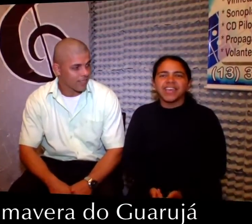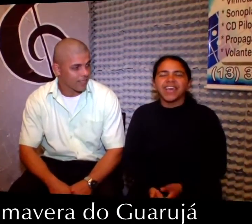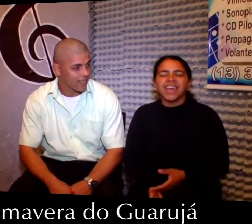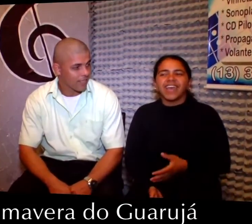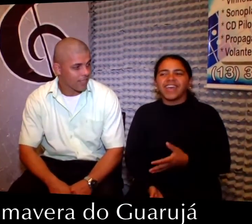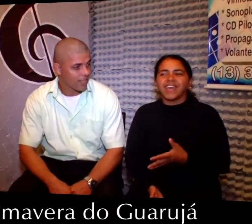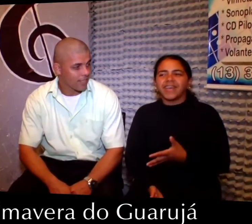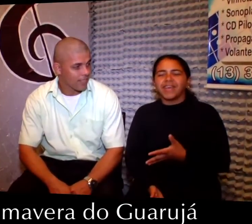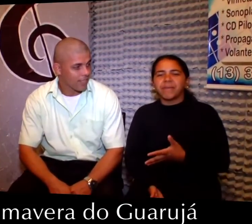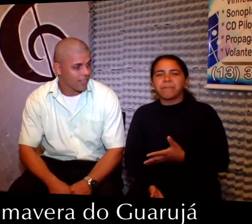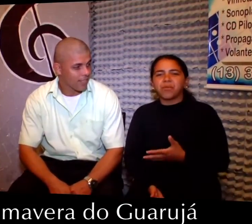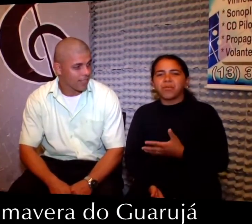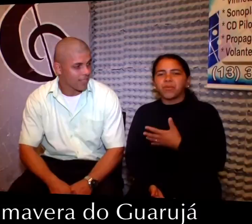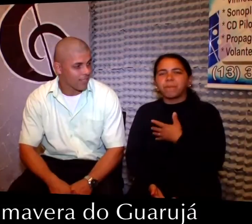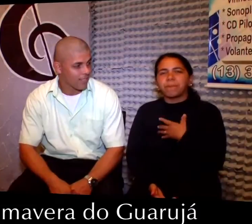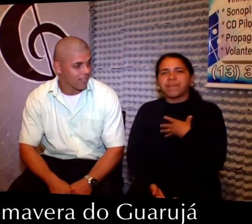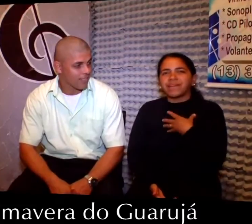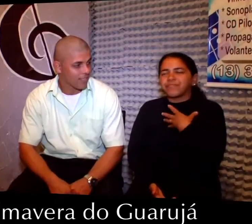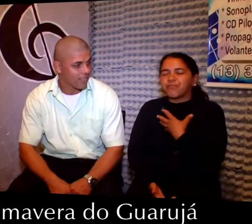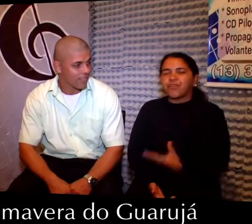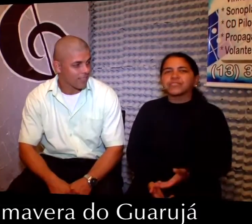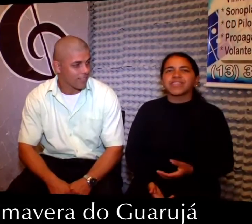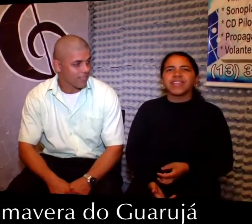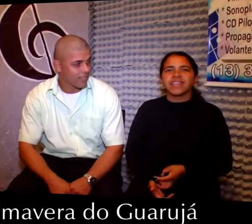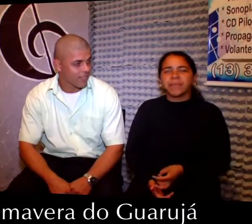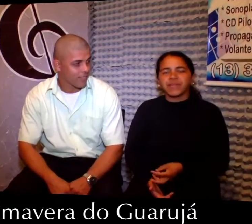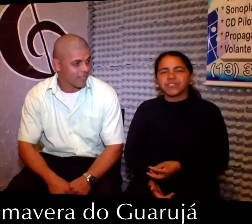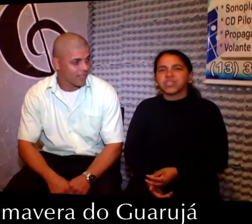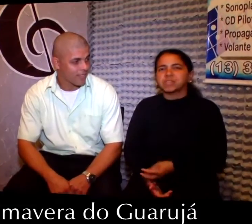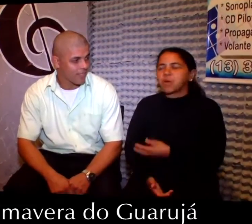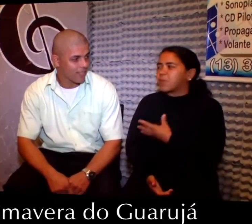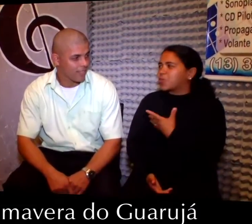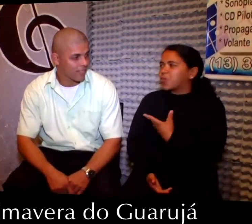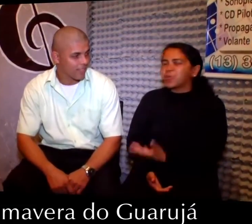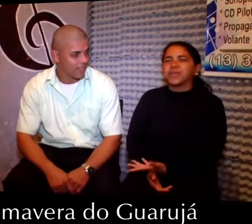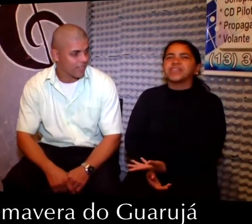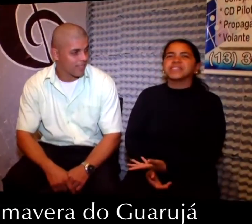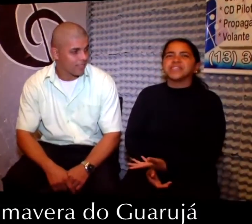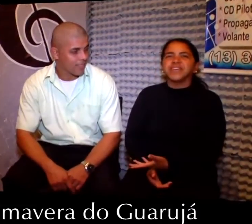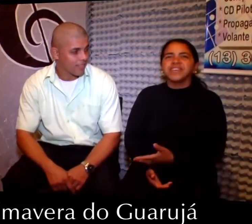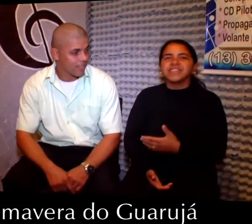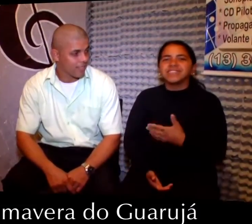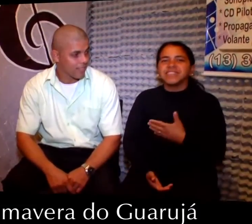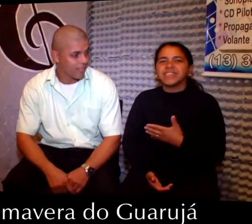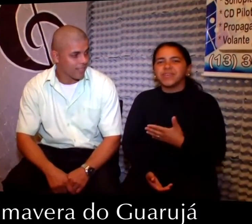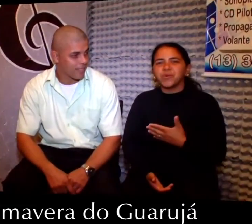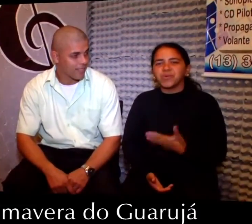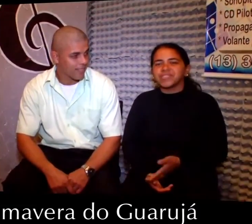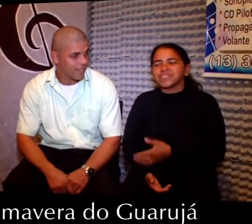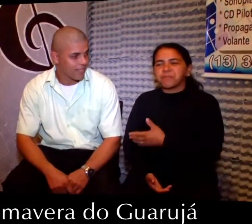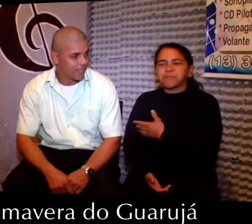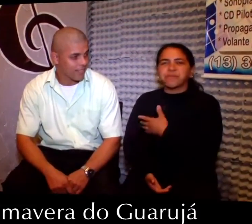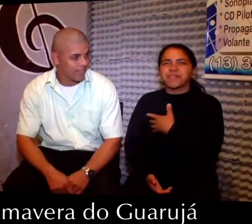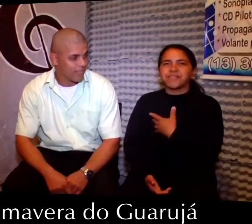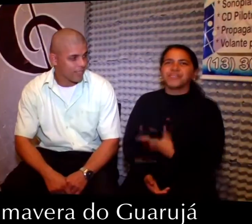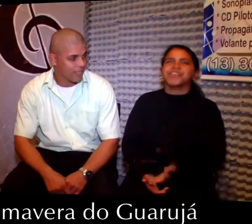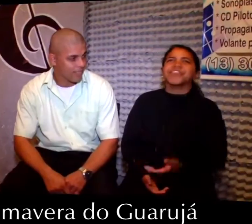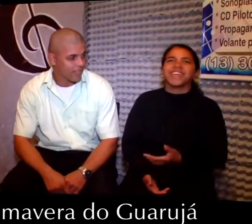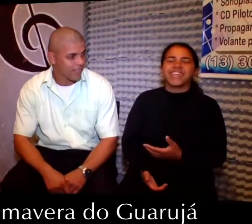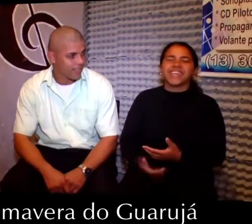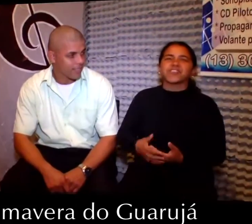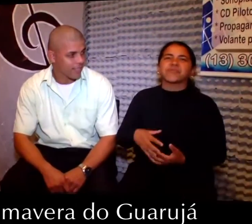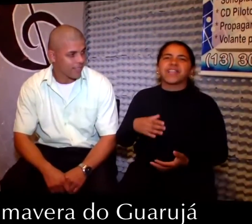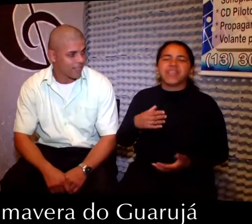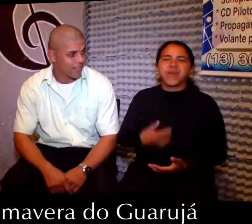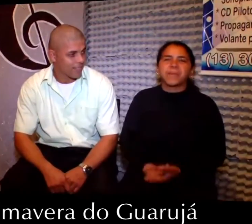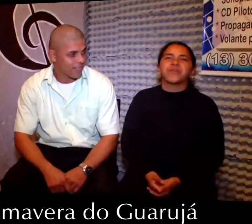né? É, pela força que ele dá pra gente, principalmente ao Luiz. Se o Luiz é essa pessoa maravilhosa que ele